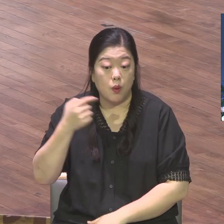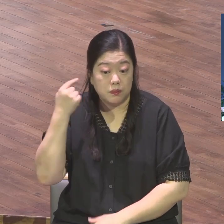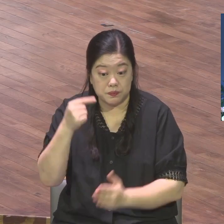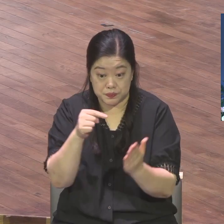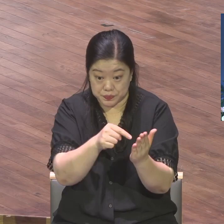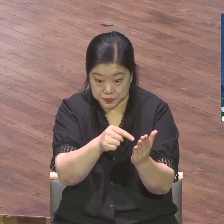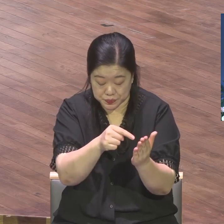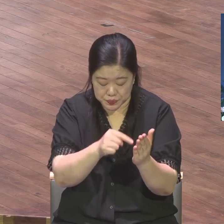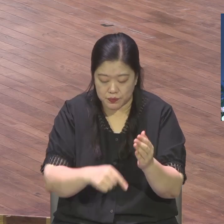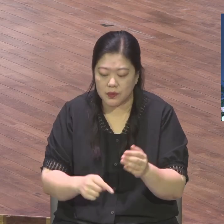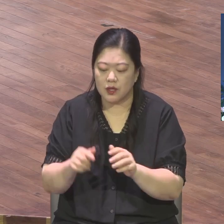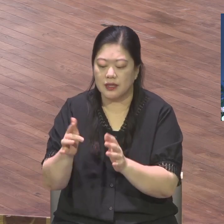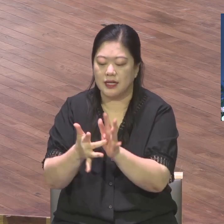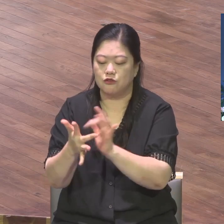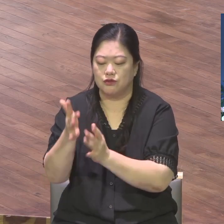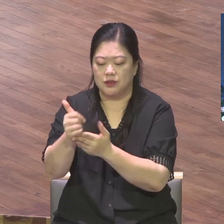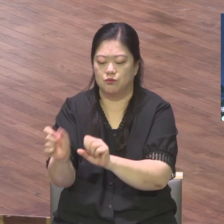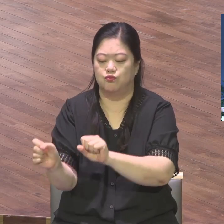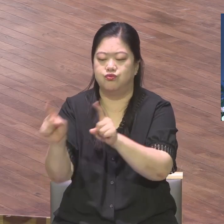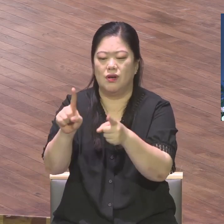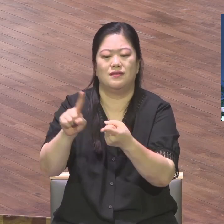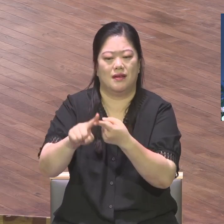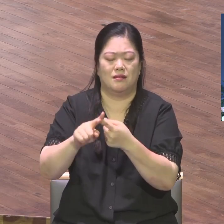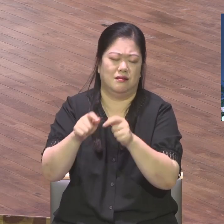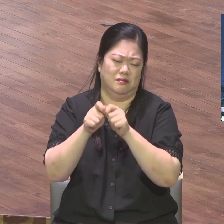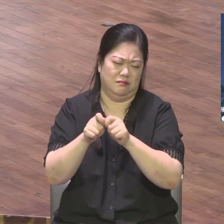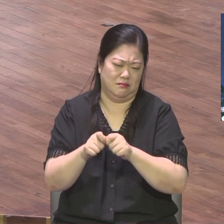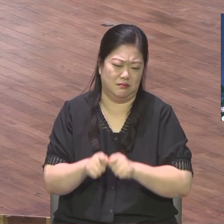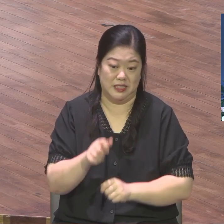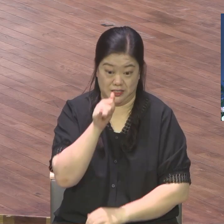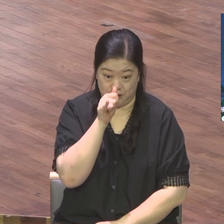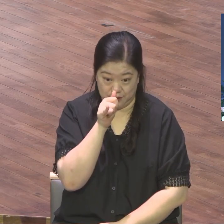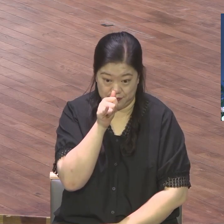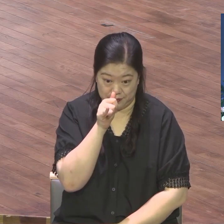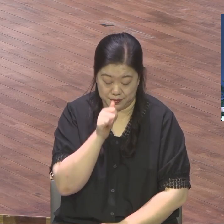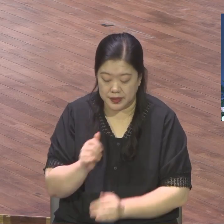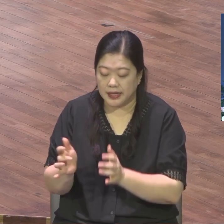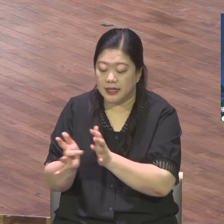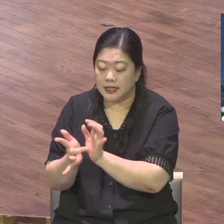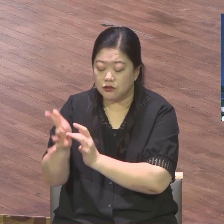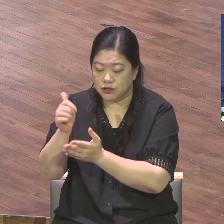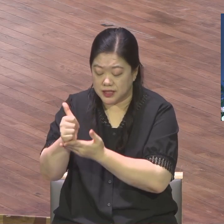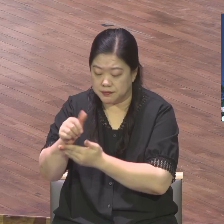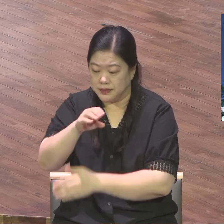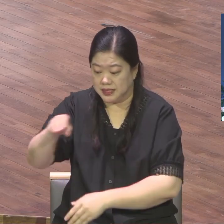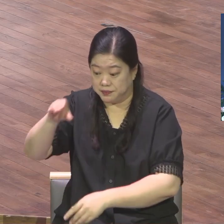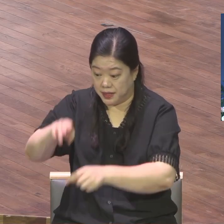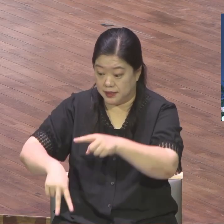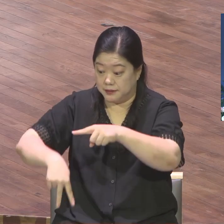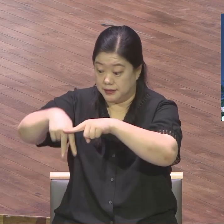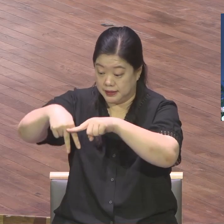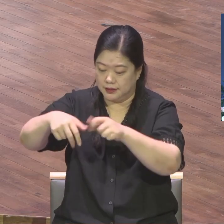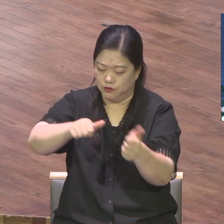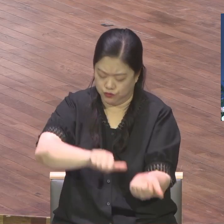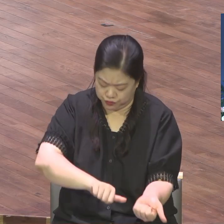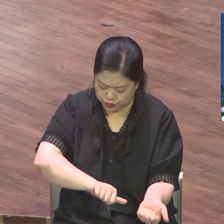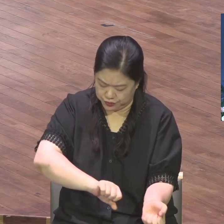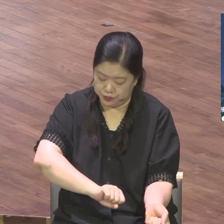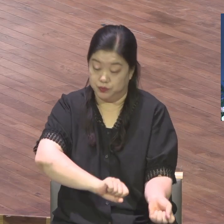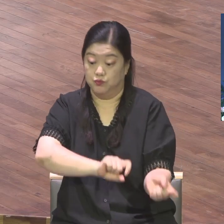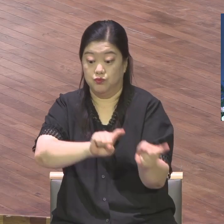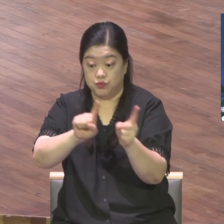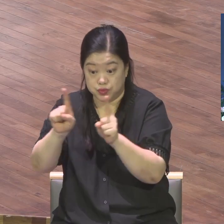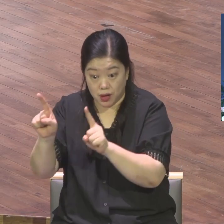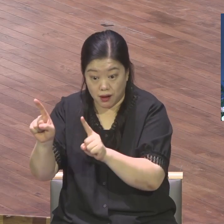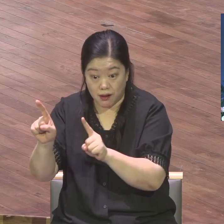시작됩니다. 사실 예수님께서 이 십자가 죽음 이후에 부활하셨다는 사실을 믿는 것은 예수님